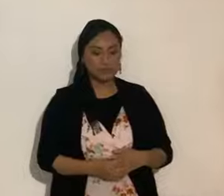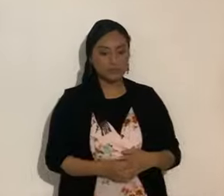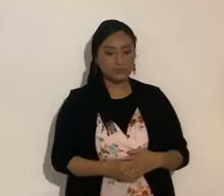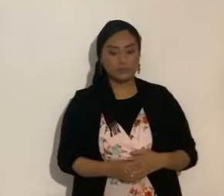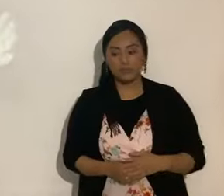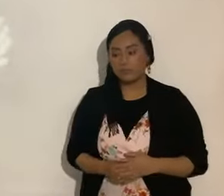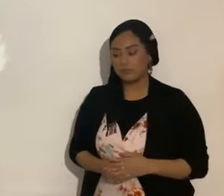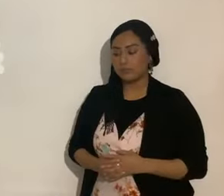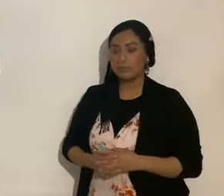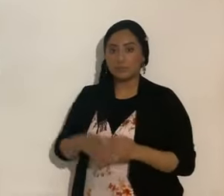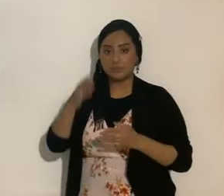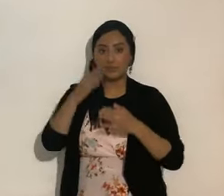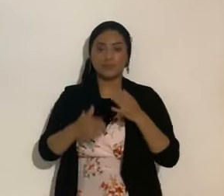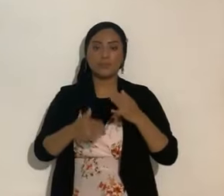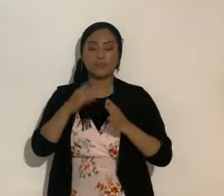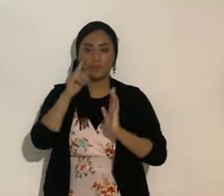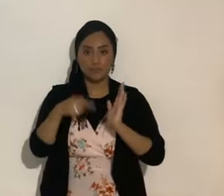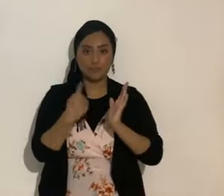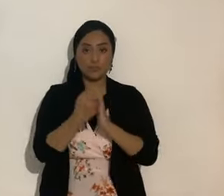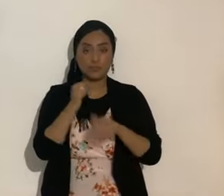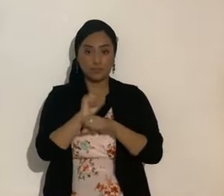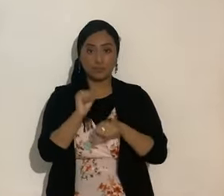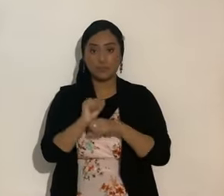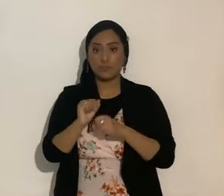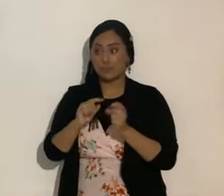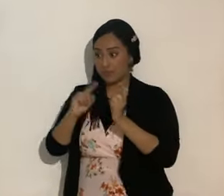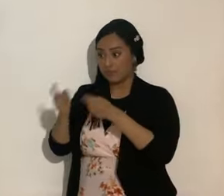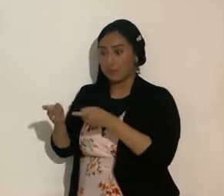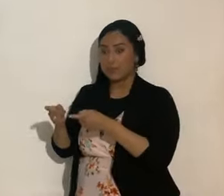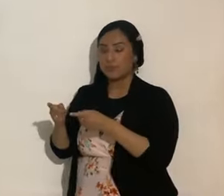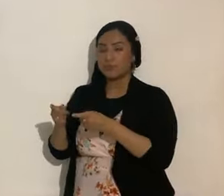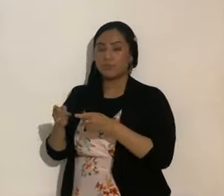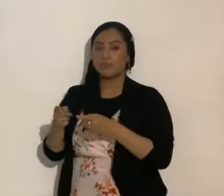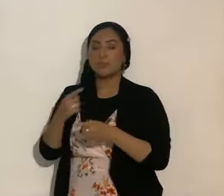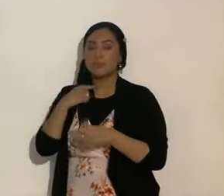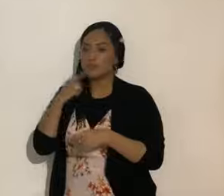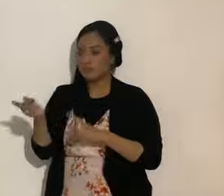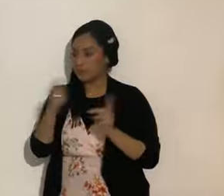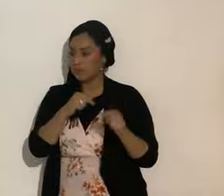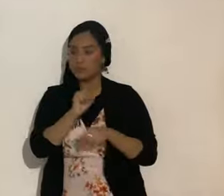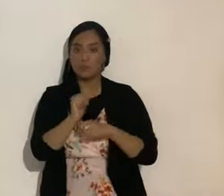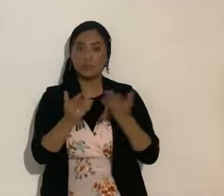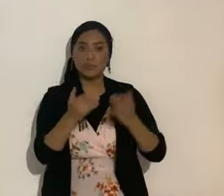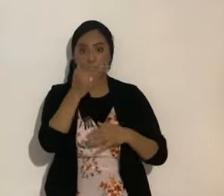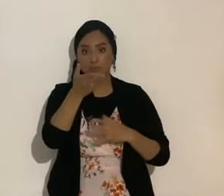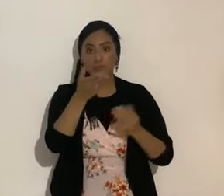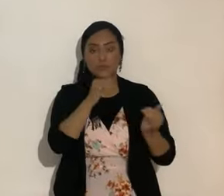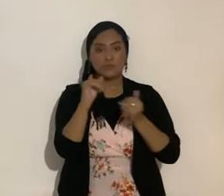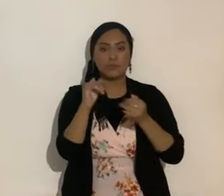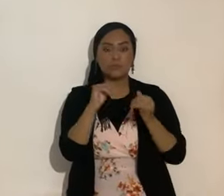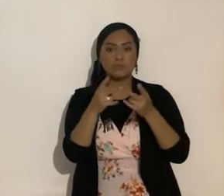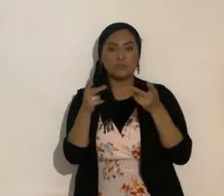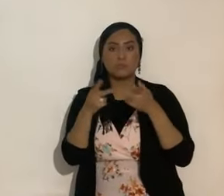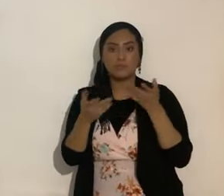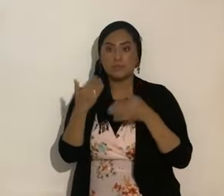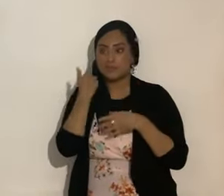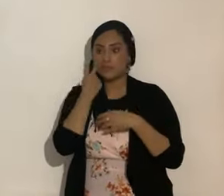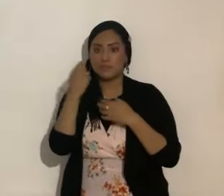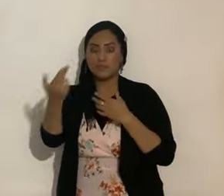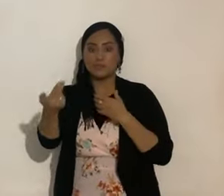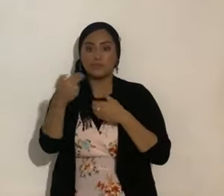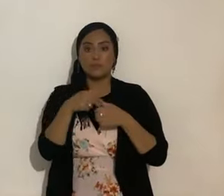pues, última pues, para trabajar, los contrató. Eso es importantísimo. ¿No será que tú estás en ese lugar? Acabas